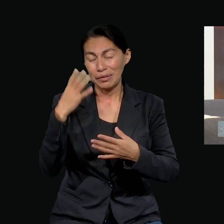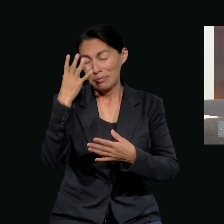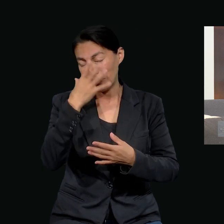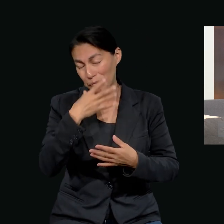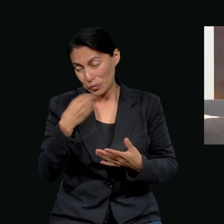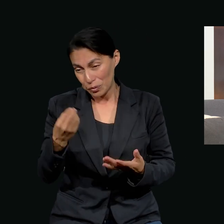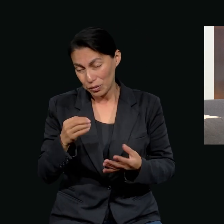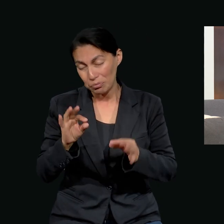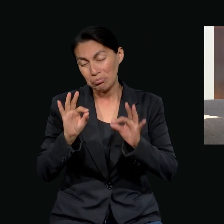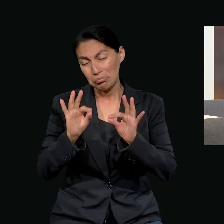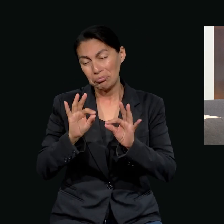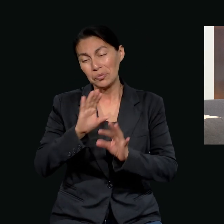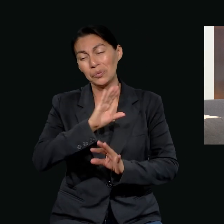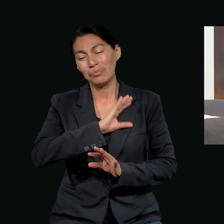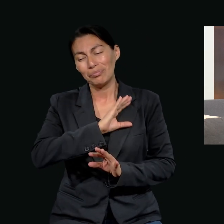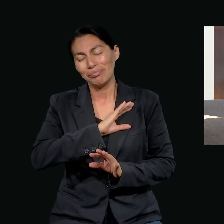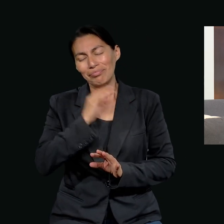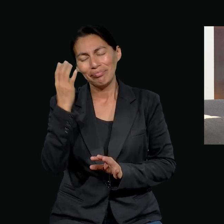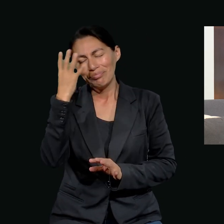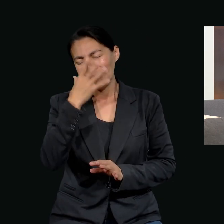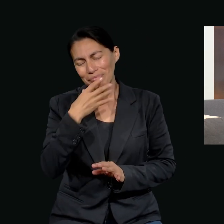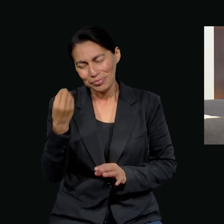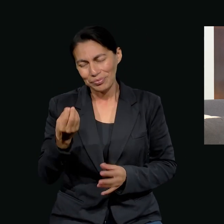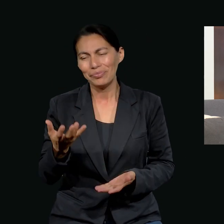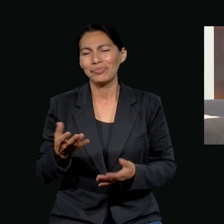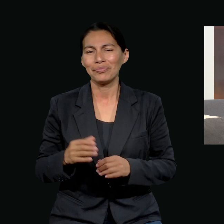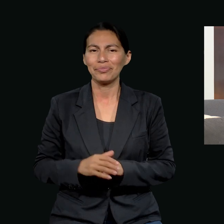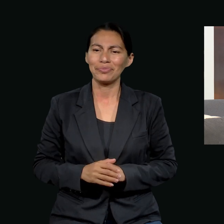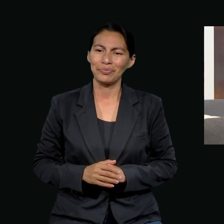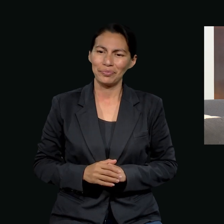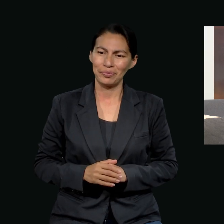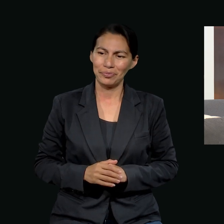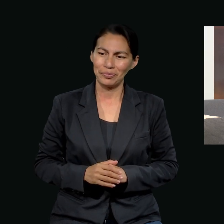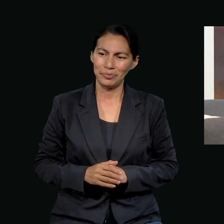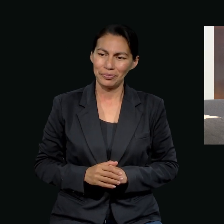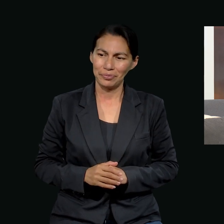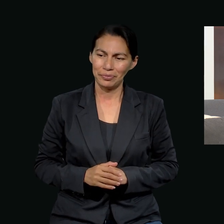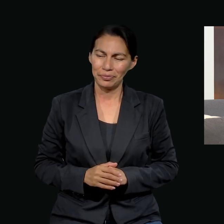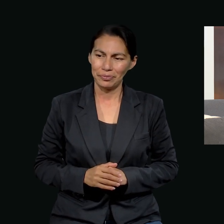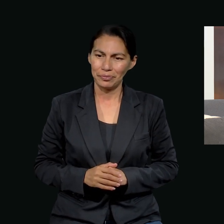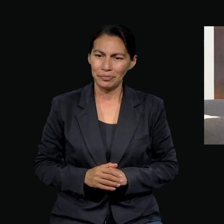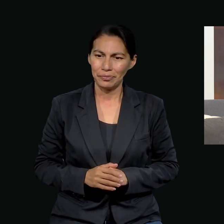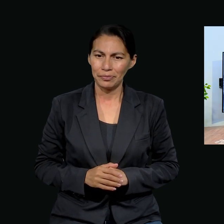selecto y tan hermoso que tanto amamos.